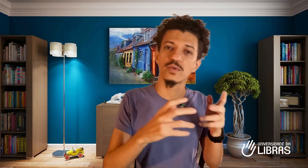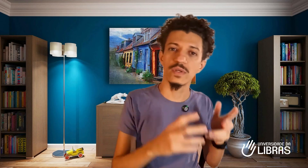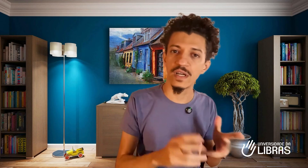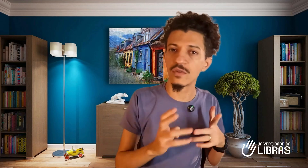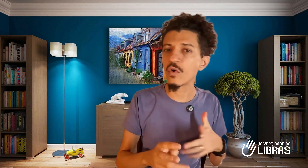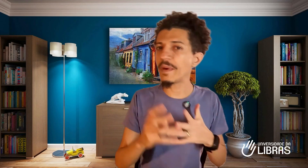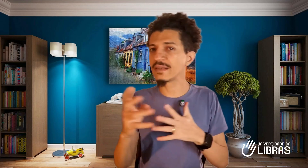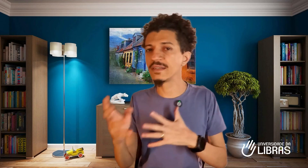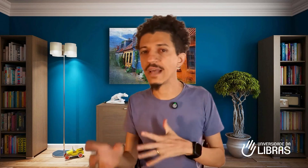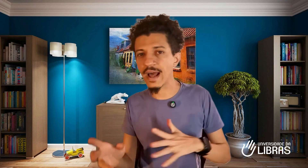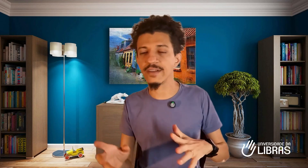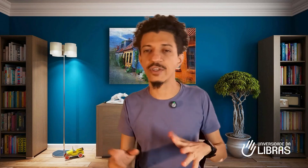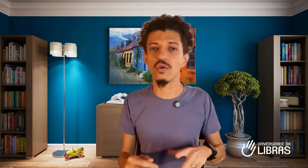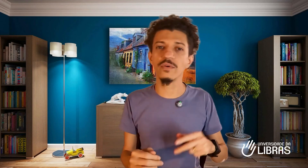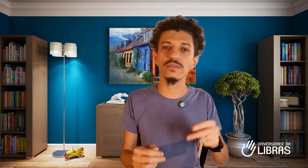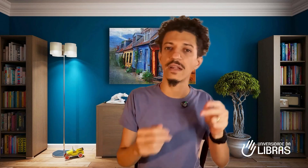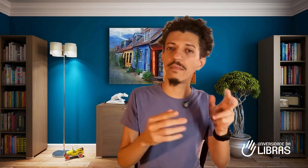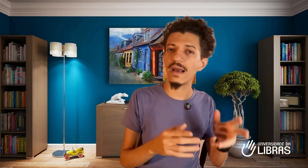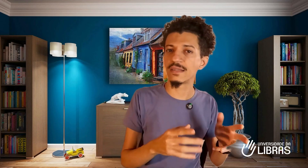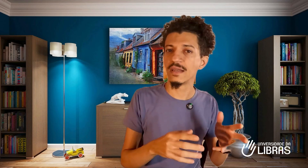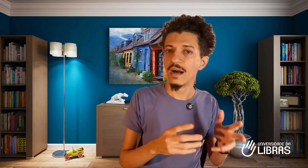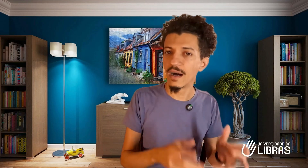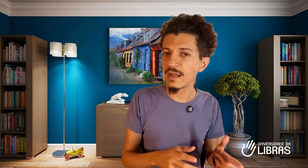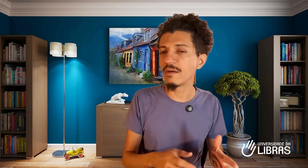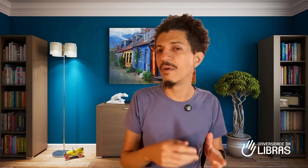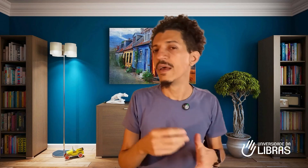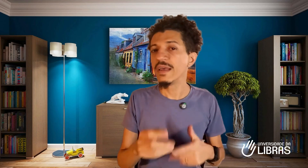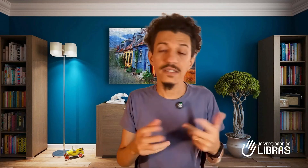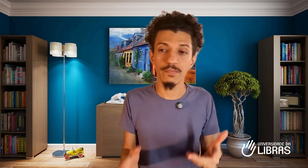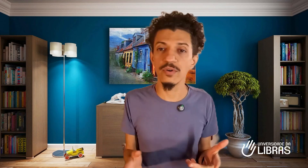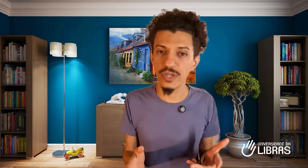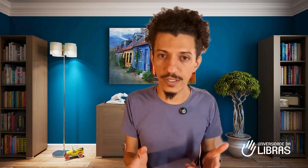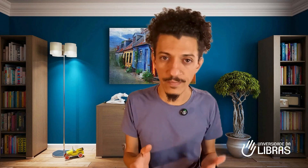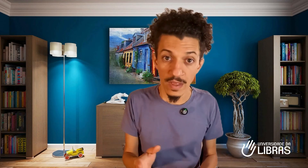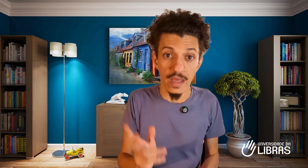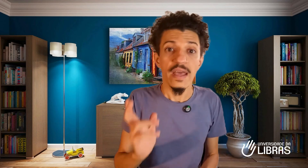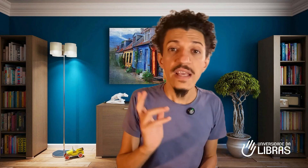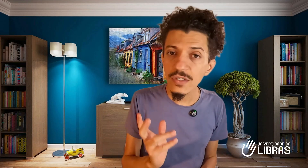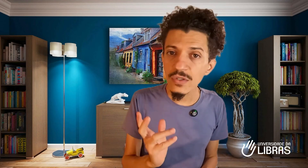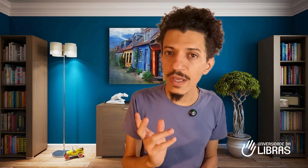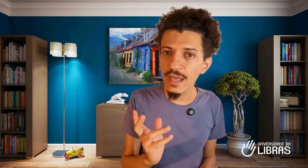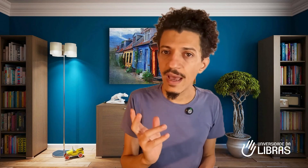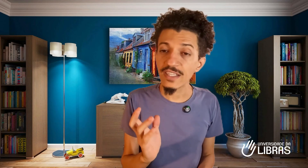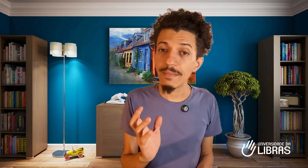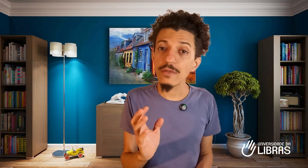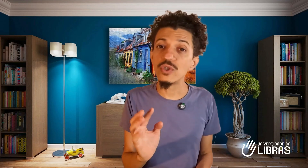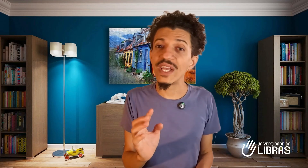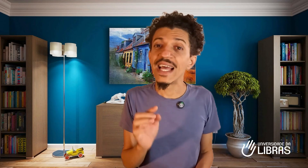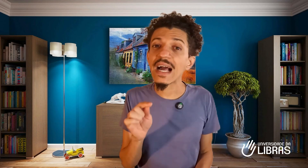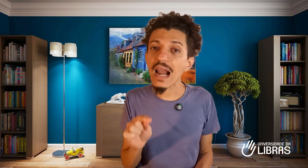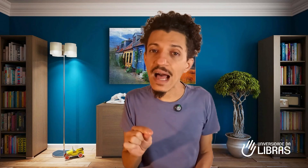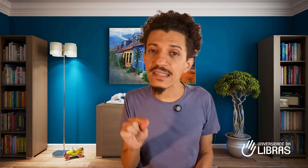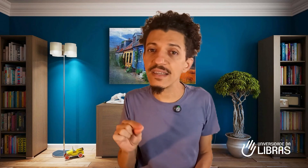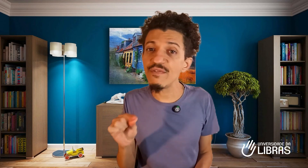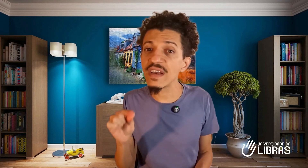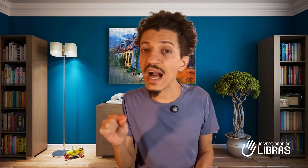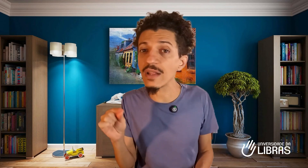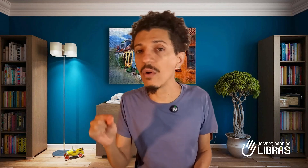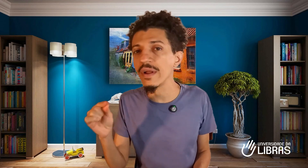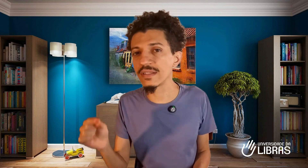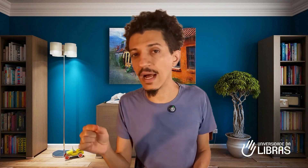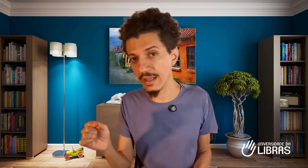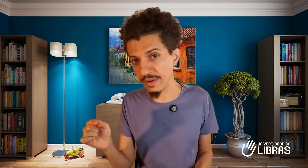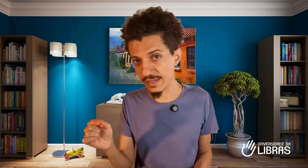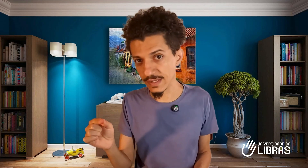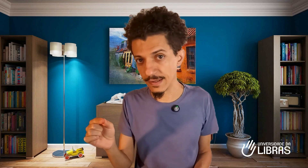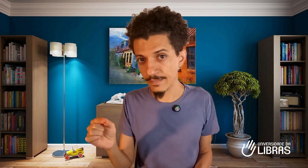as pessoas andam, como elas interagem, como que os animais andam e assim por diante. Isso aí é chamado de